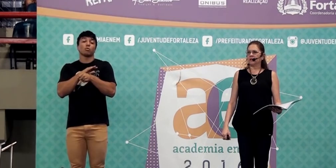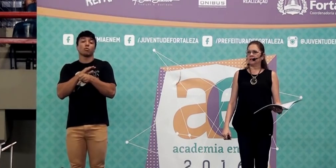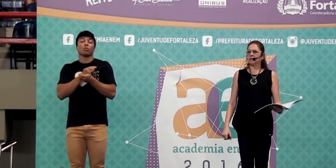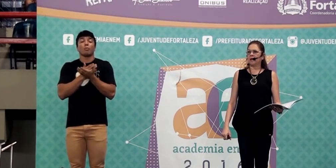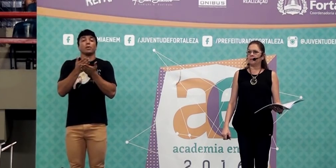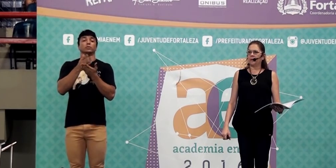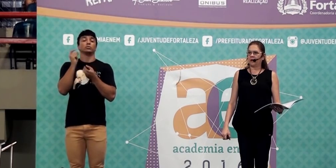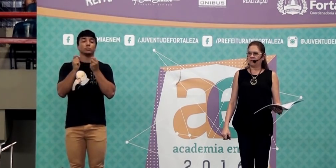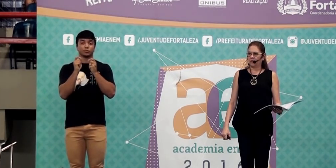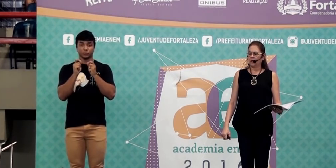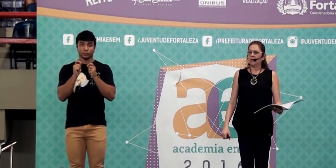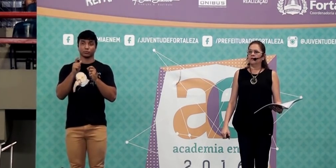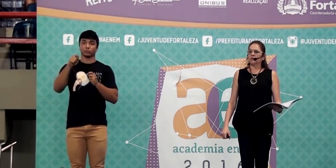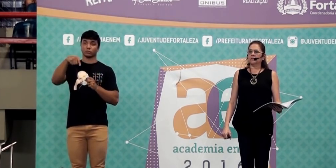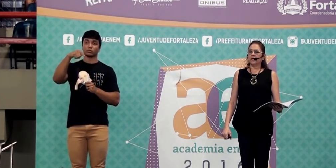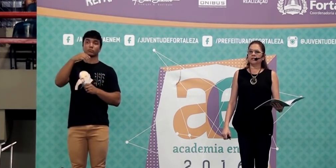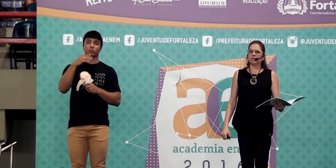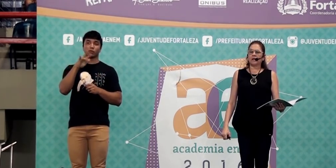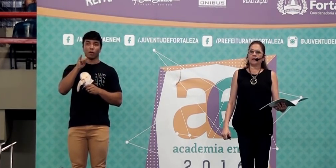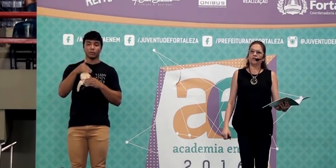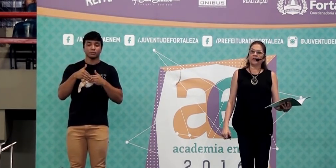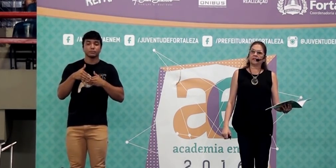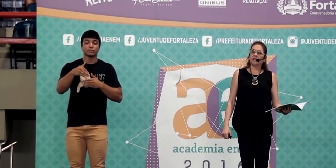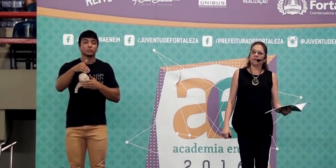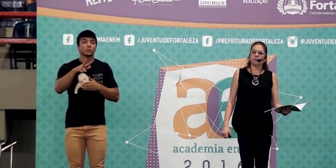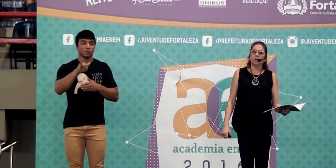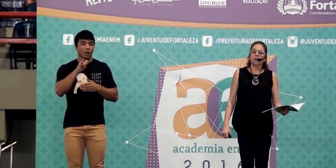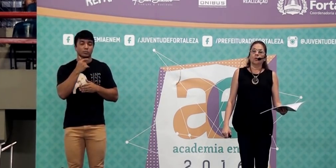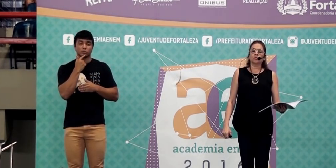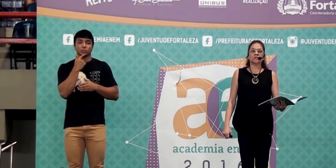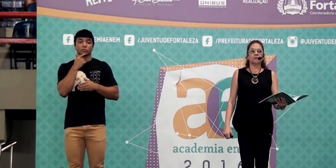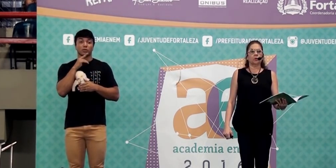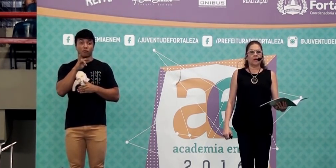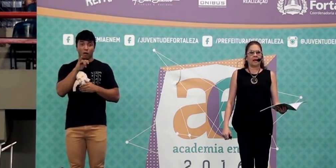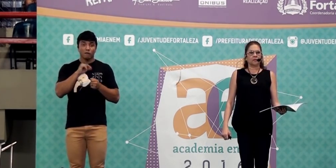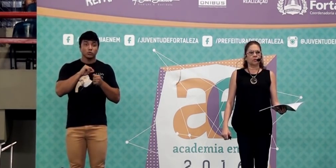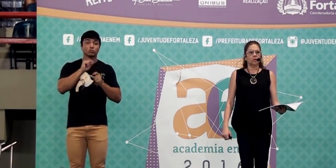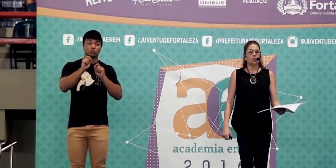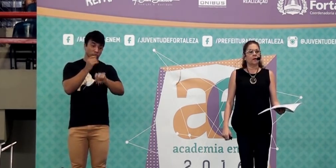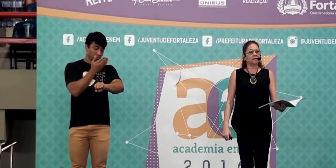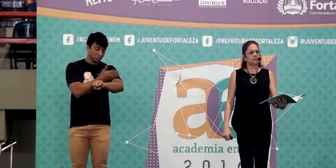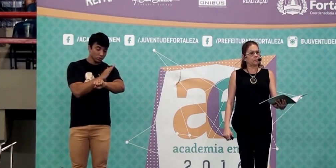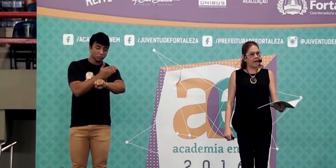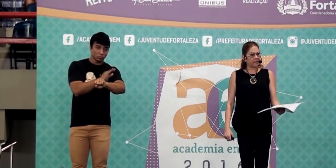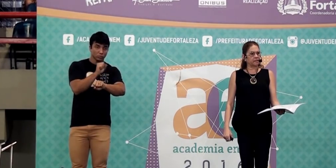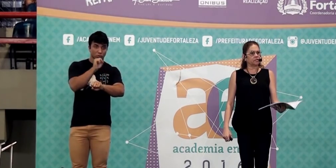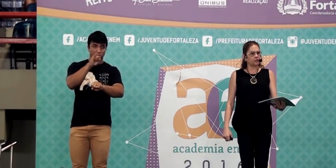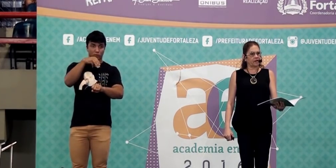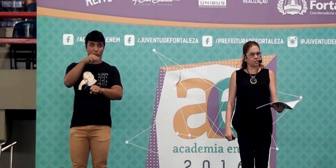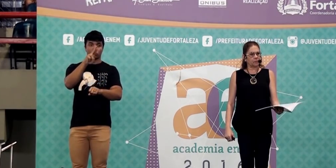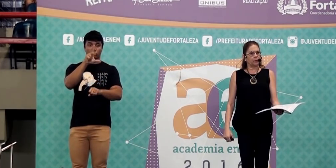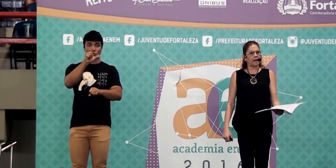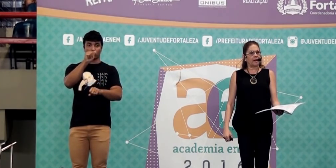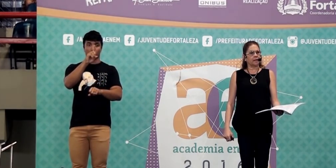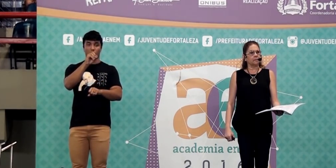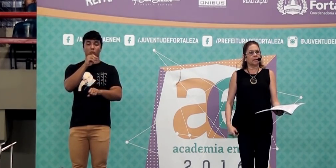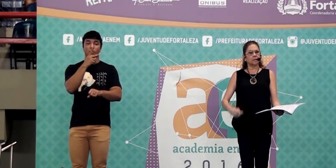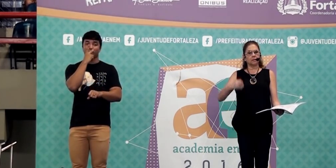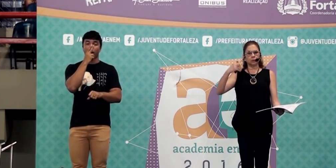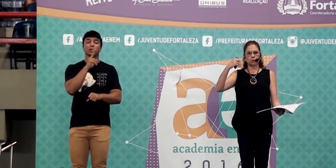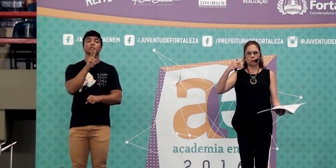para vocês que em breve vocês estarão fazendo um simulado, uma espécie de